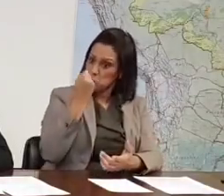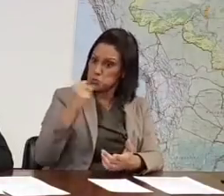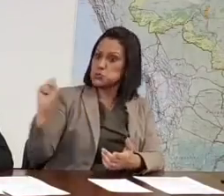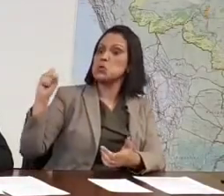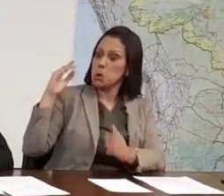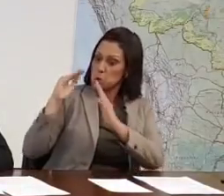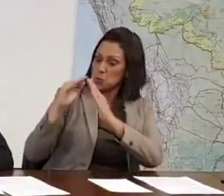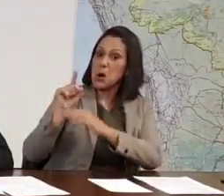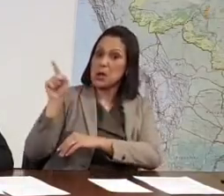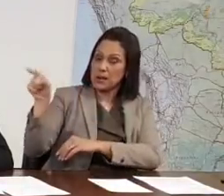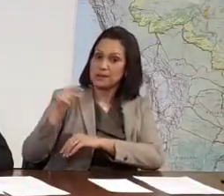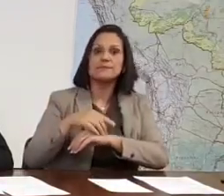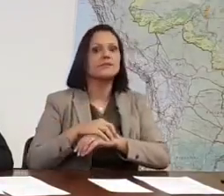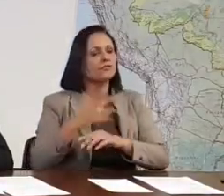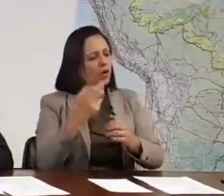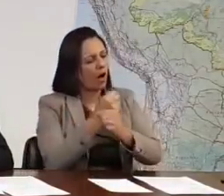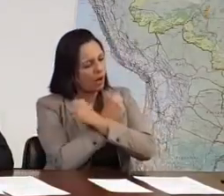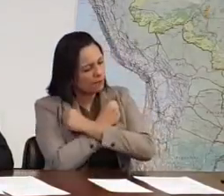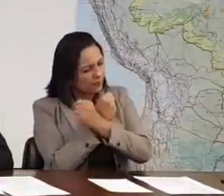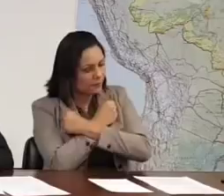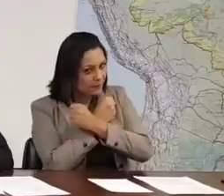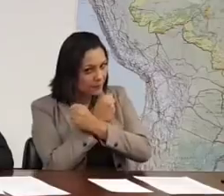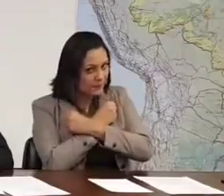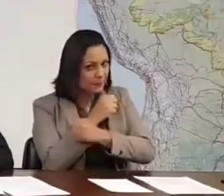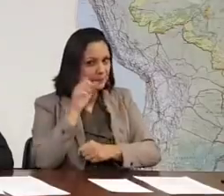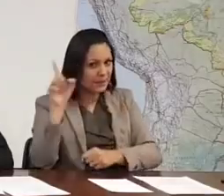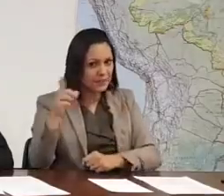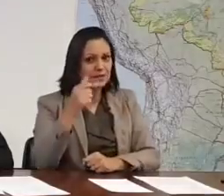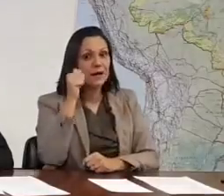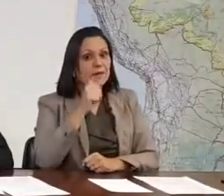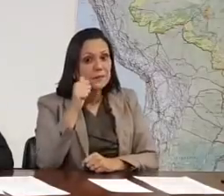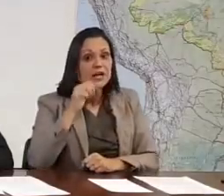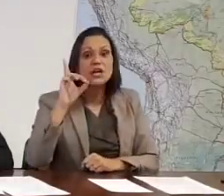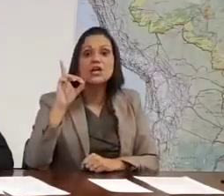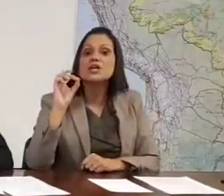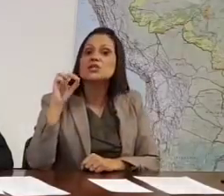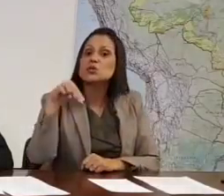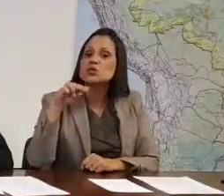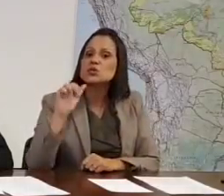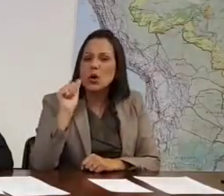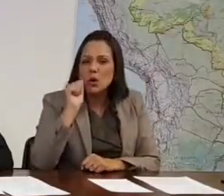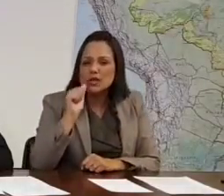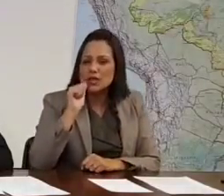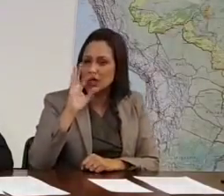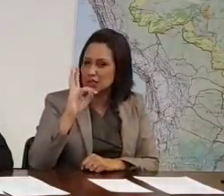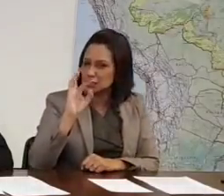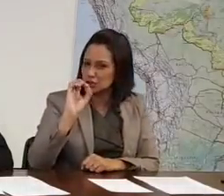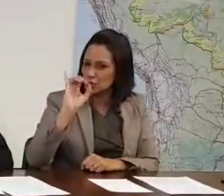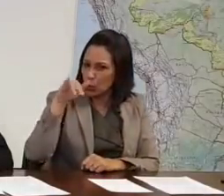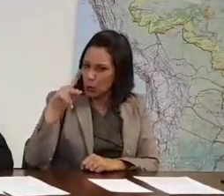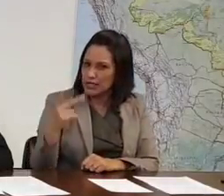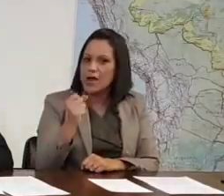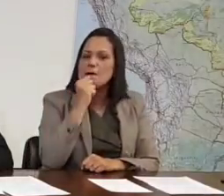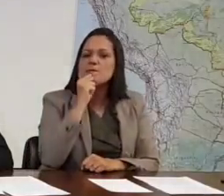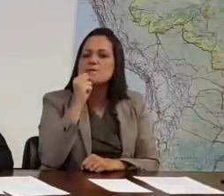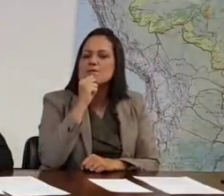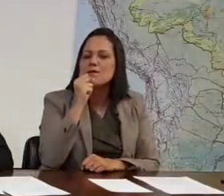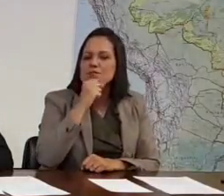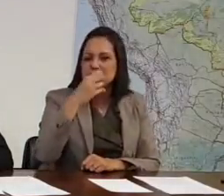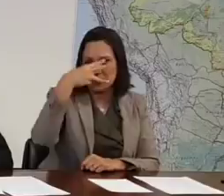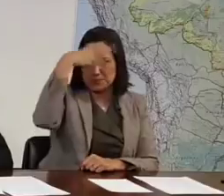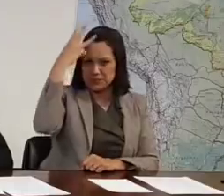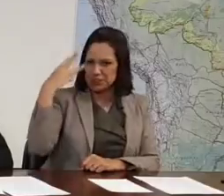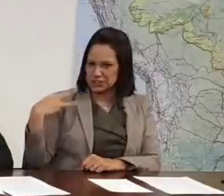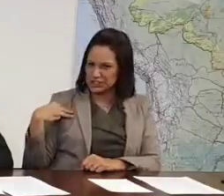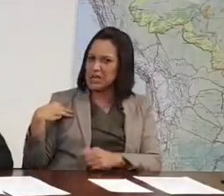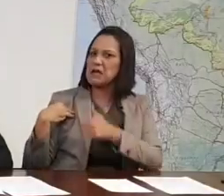ele mandou um abraço, disse que Dona Toinha era dona do Hotel Oriente. E lá em Crateús era a avó da Dona Michele, da nossa primeira dama.